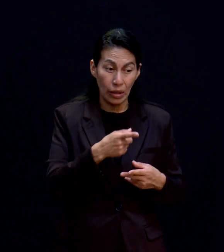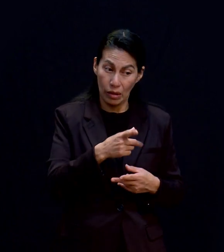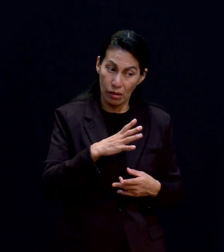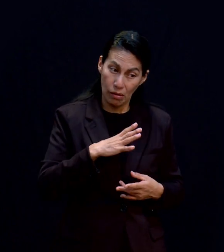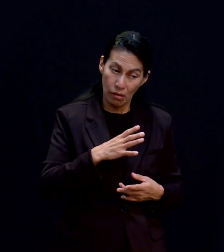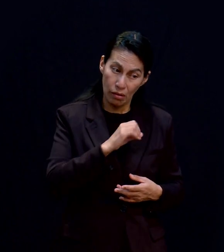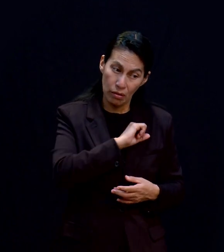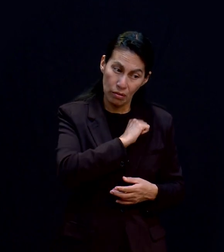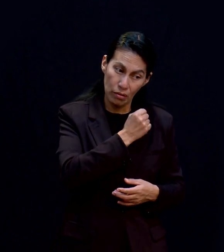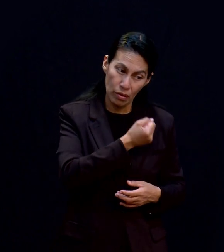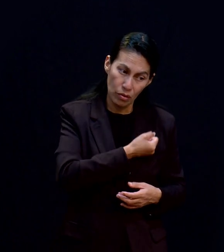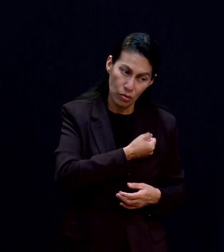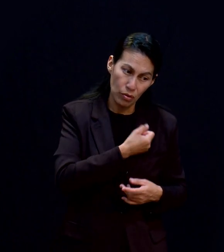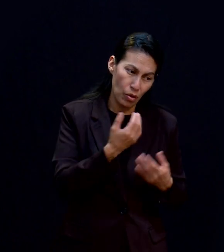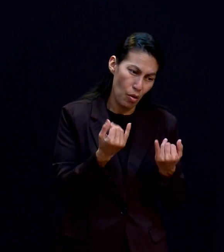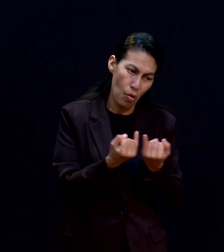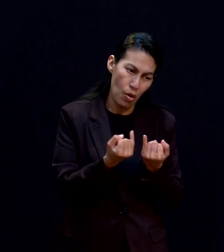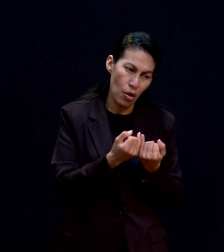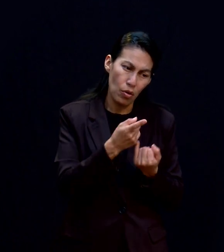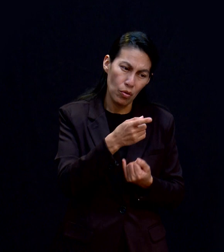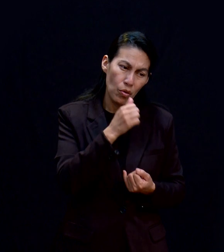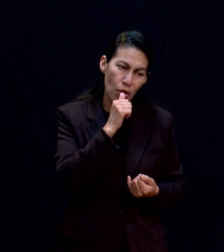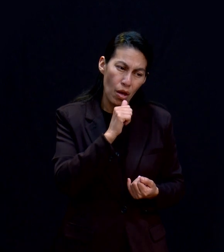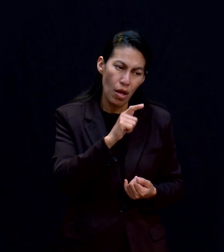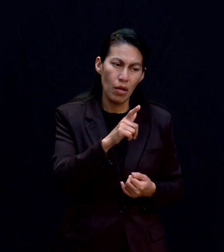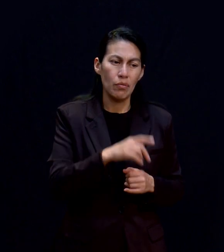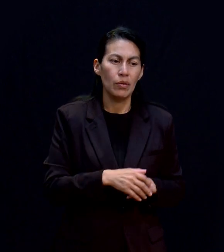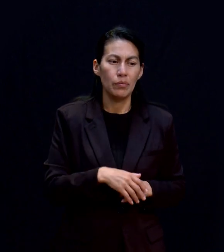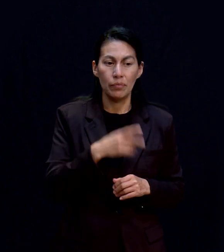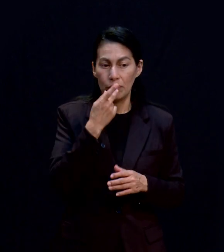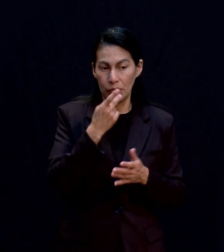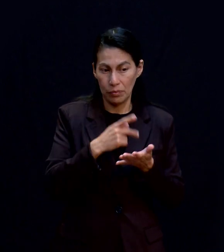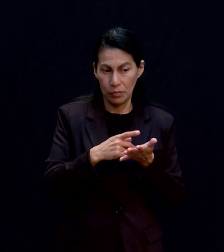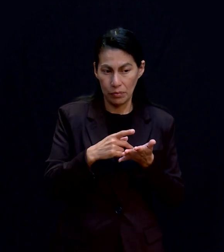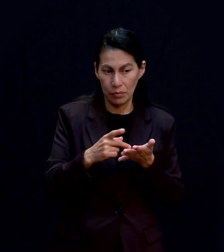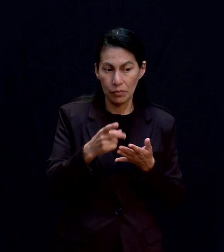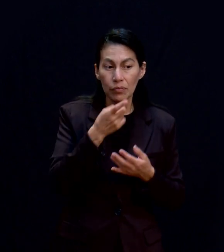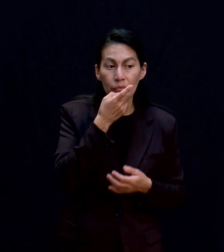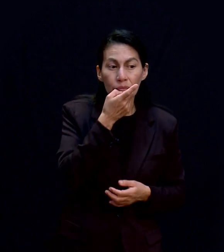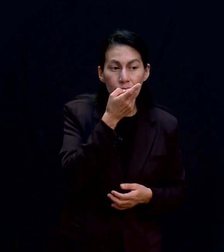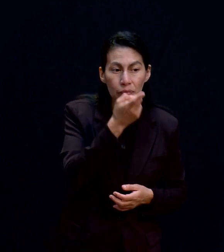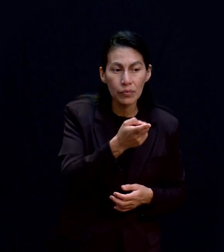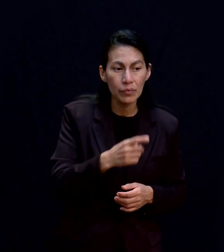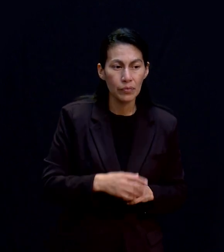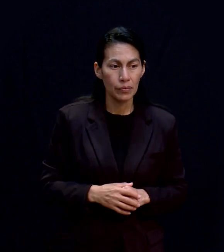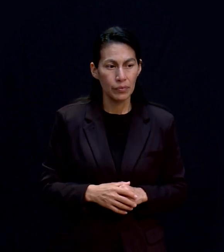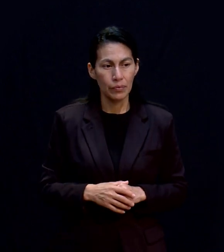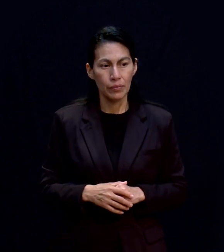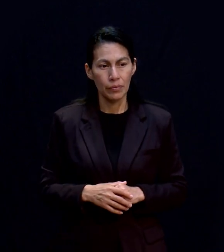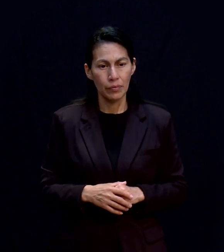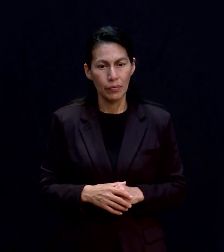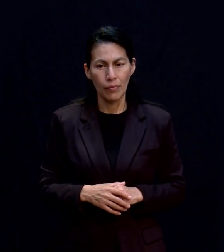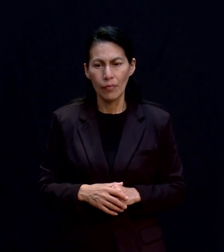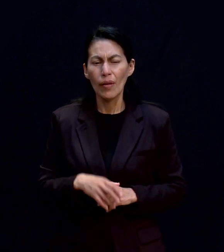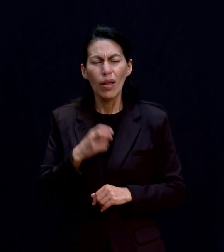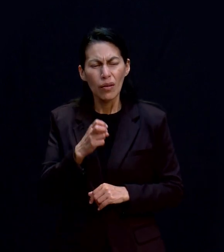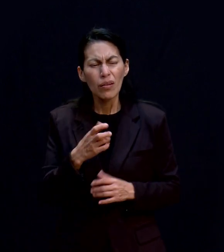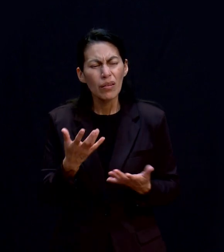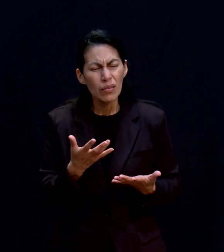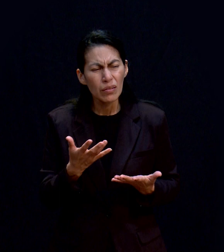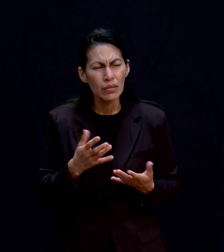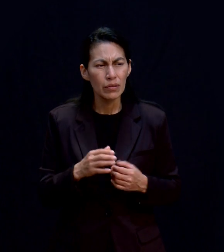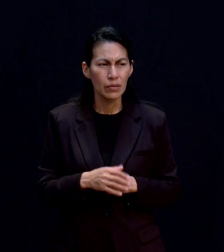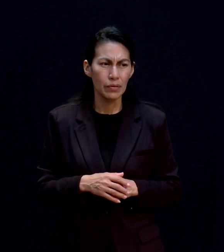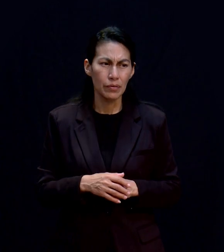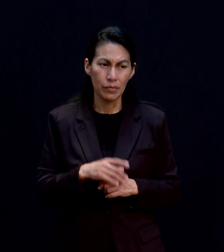salud así como tu alma pero está en prosperidad lo dice el apóstol juan así que te